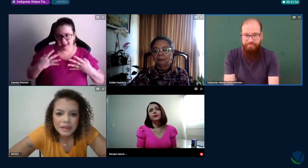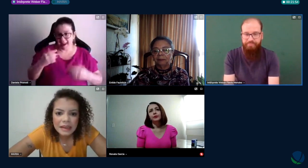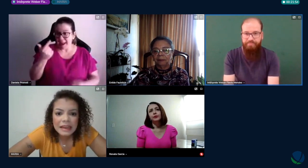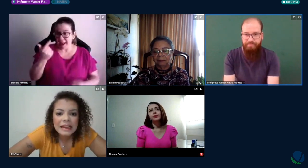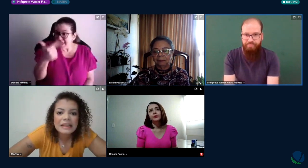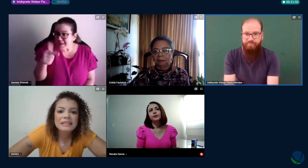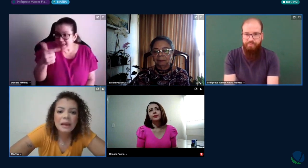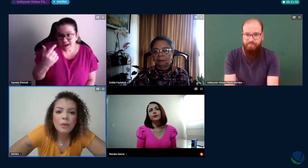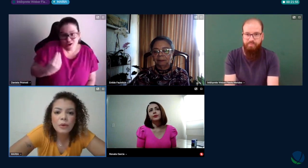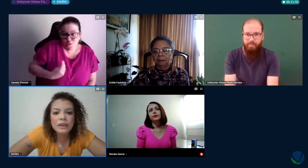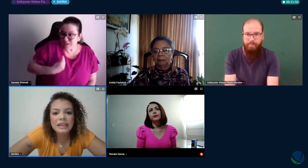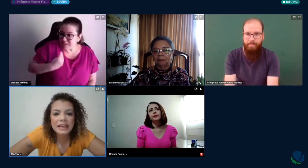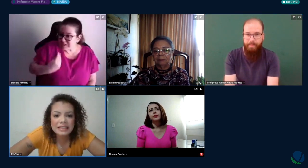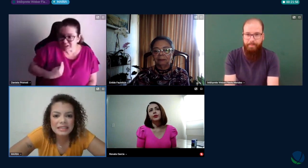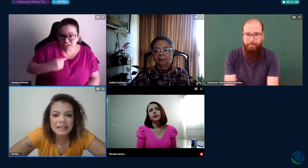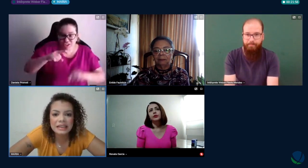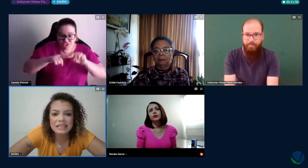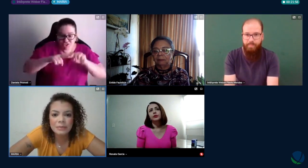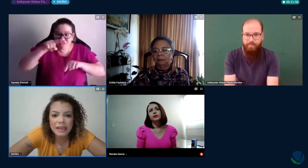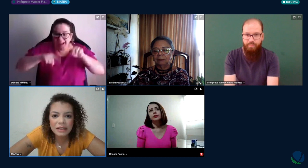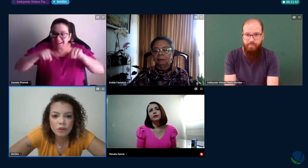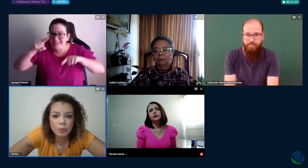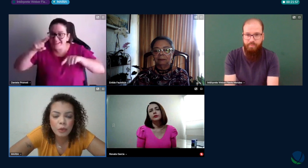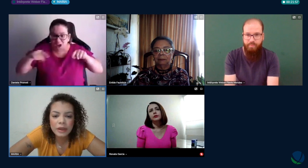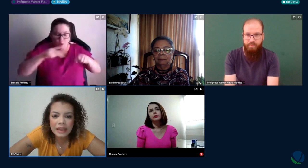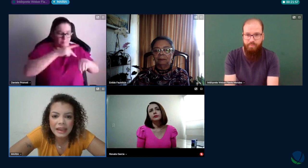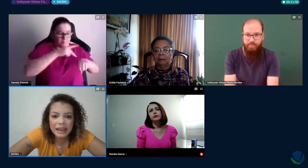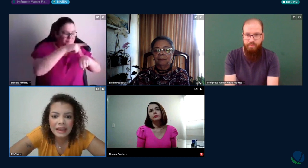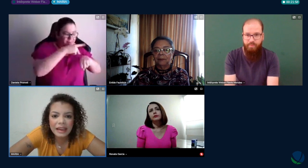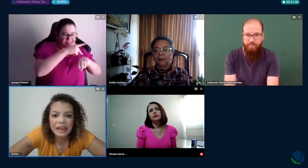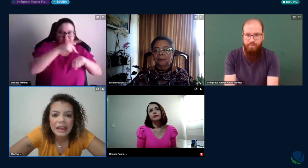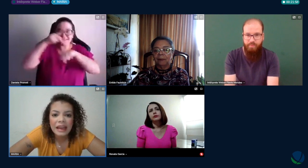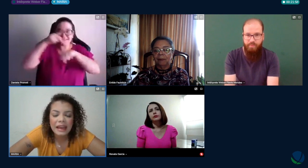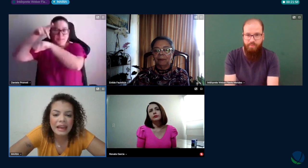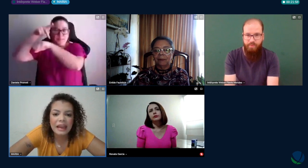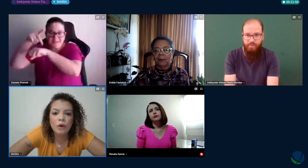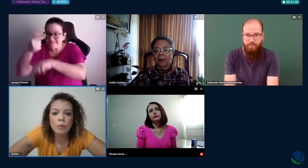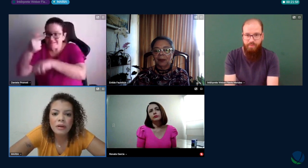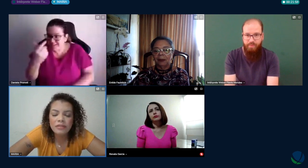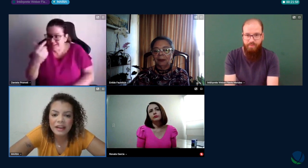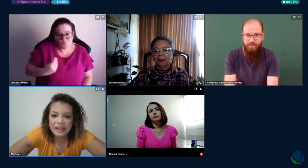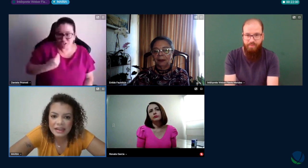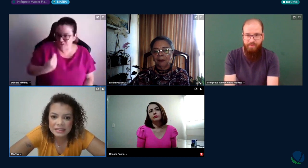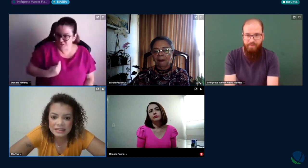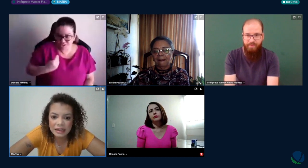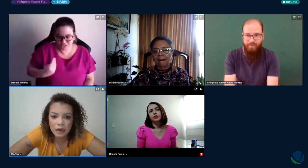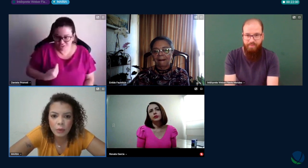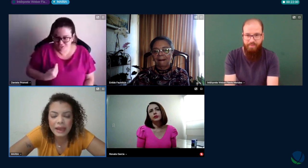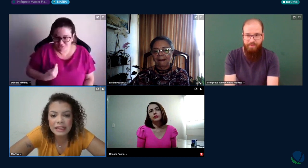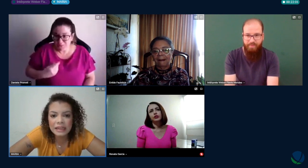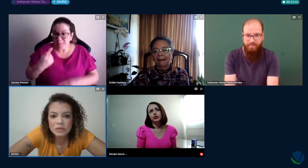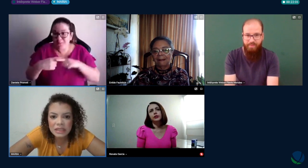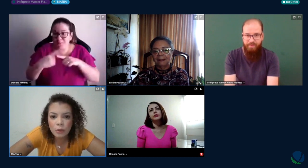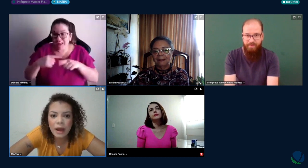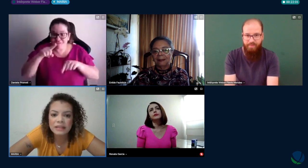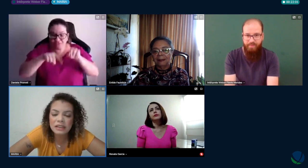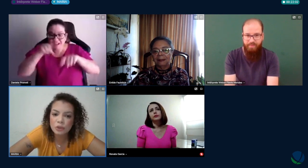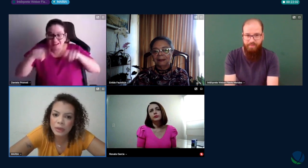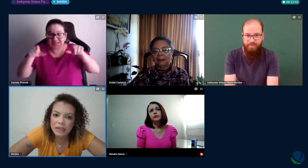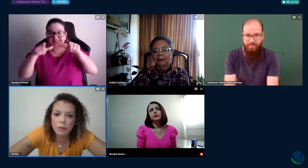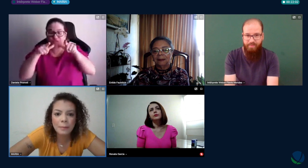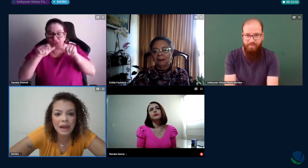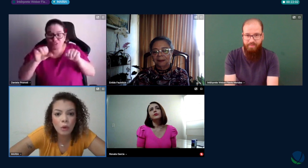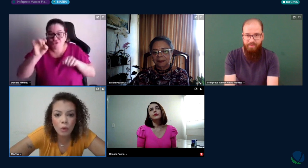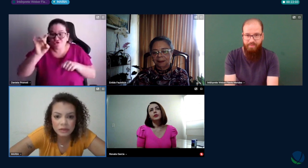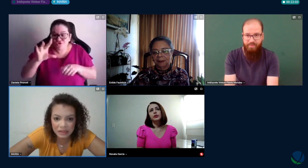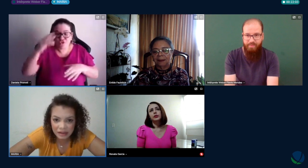outra. Tá bom, eu queria esse esclarecimento porque uma variação, ela não se enquadra de